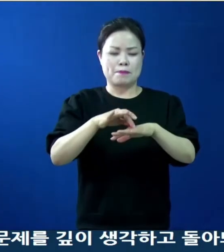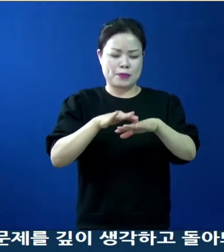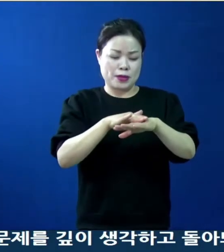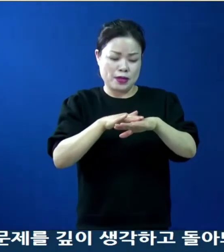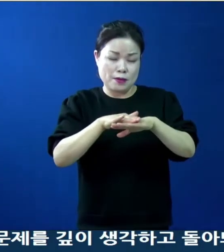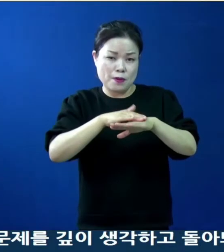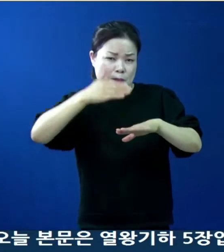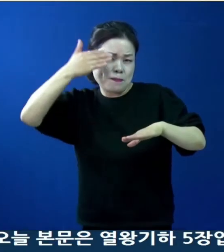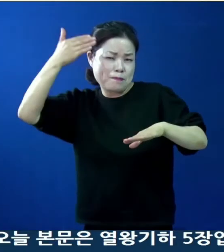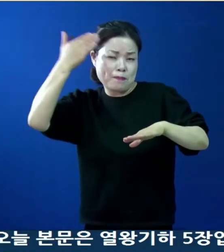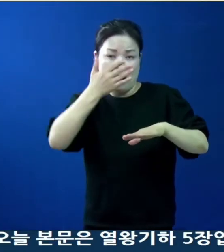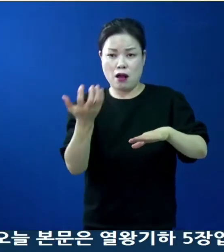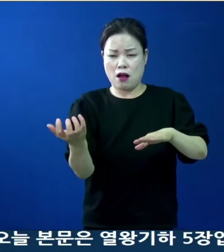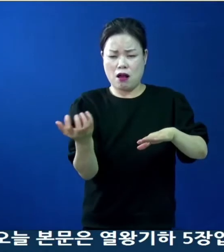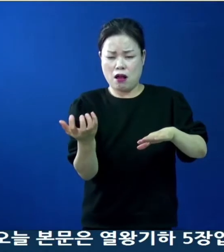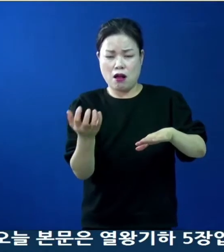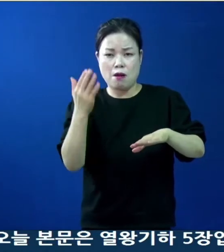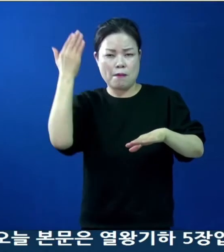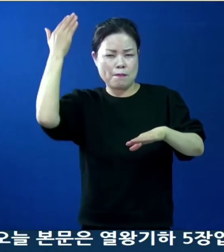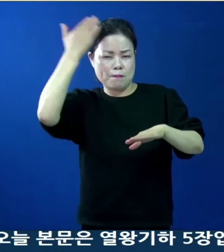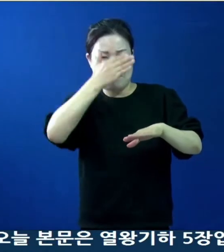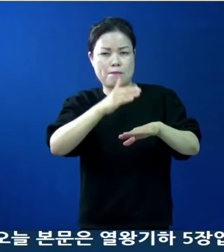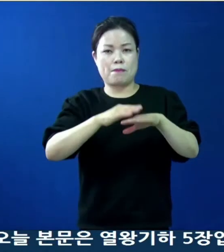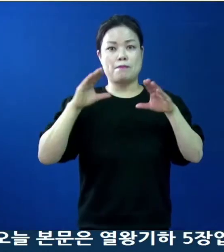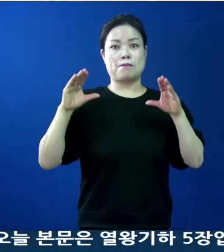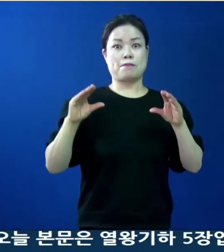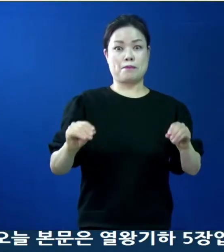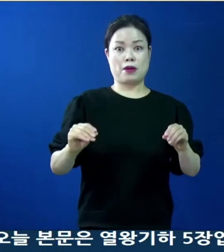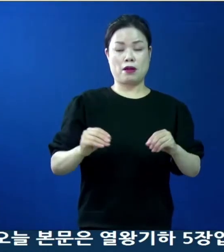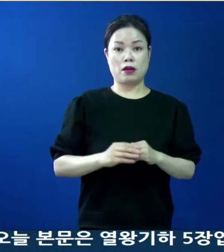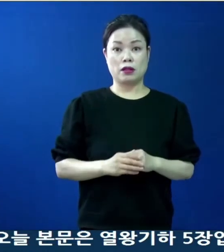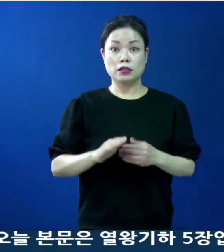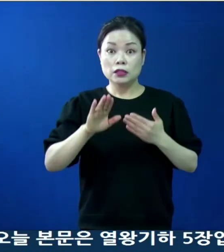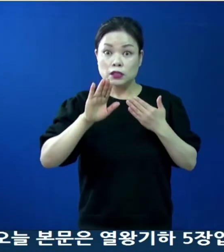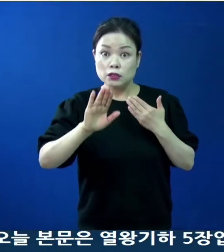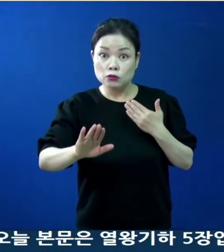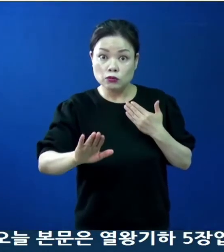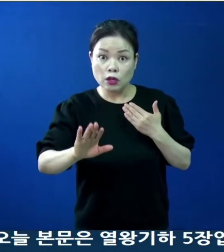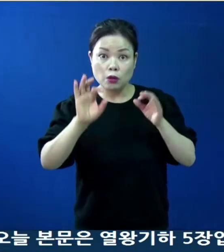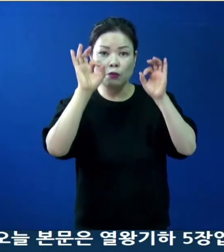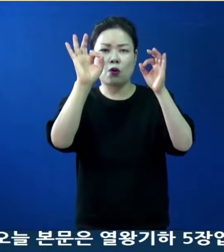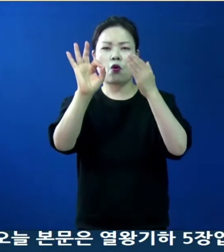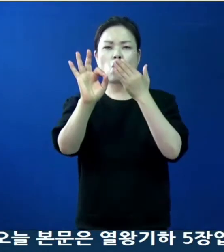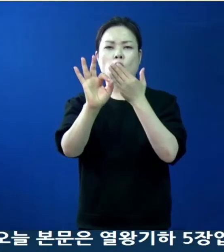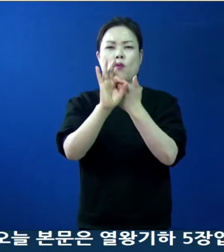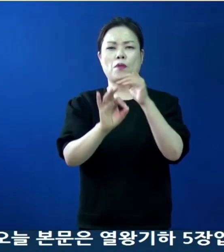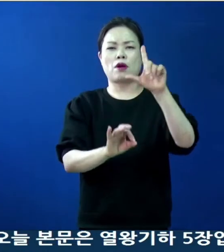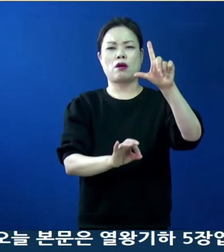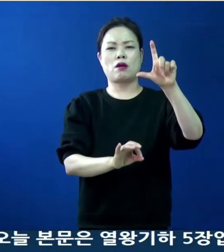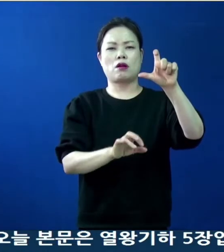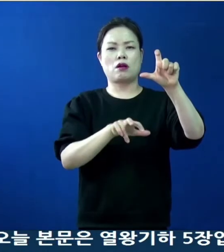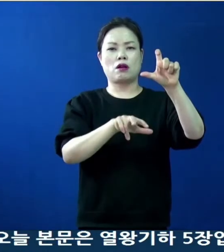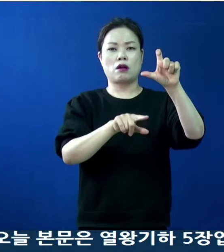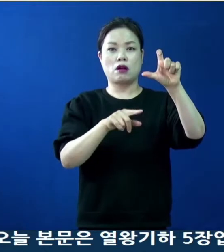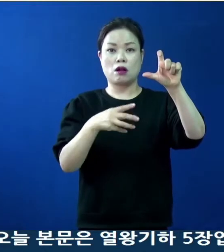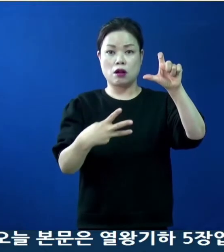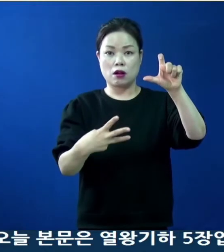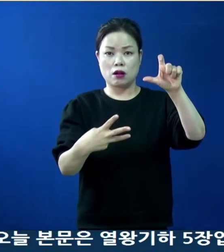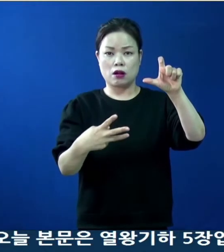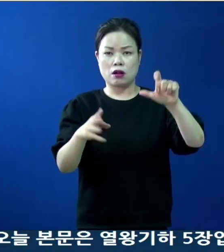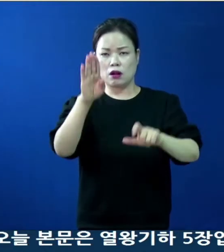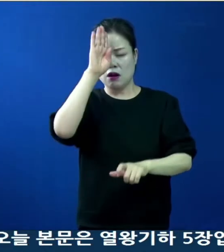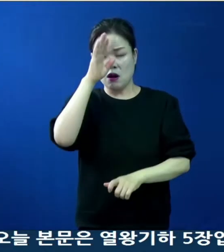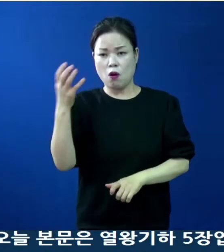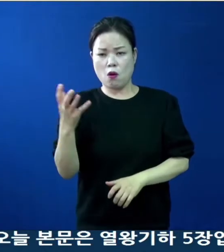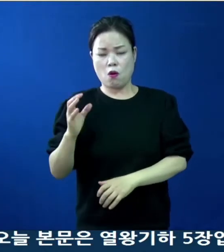나병이 깨끗이 낫는 놀라운 경험을 합니다. 근데 그 이후에 여러분 살펴보면 15절을 보면 나아만 장군이